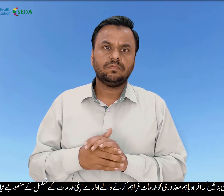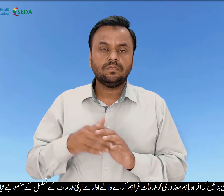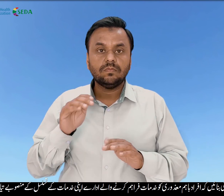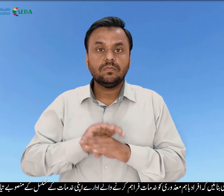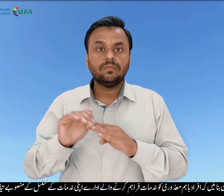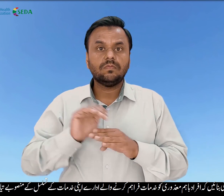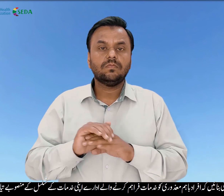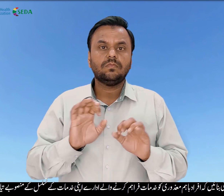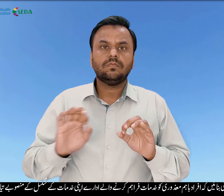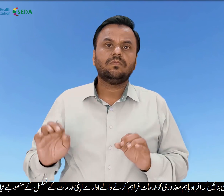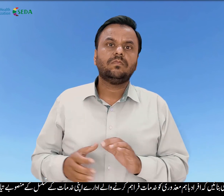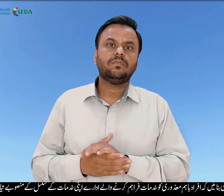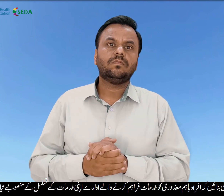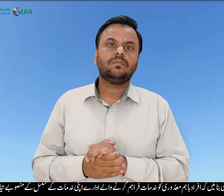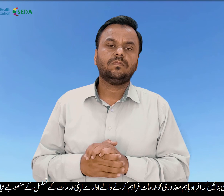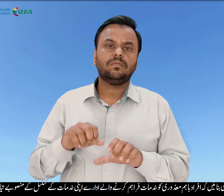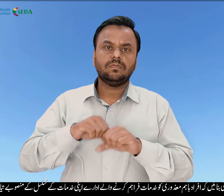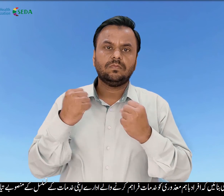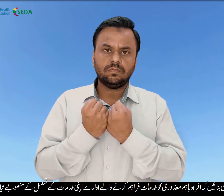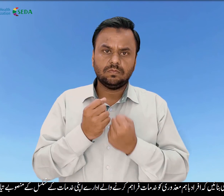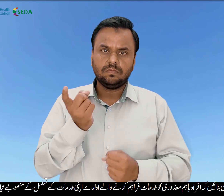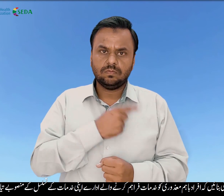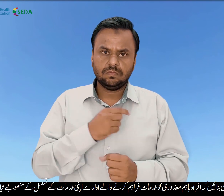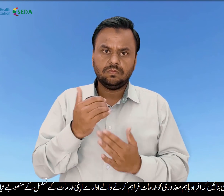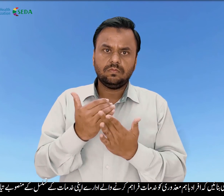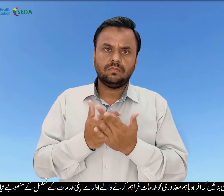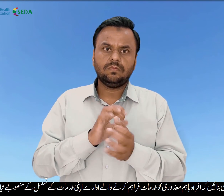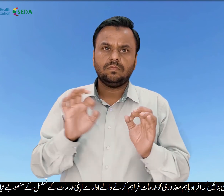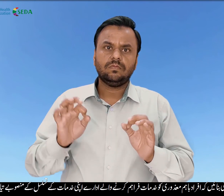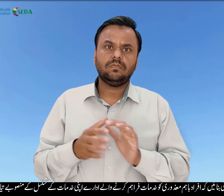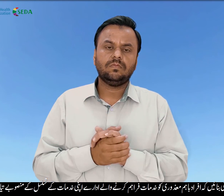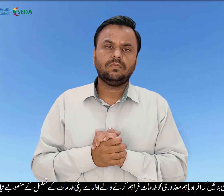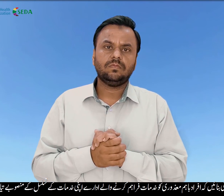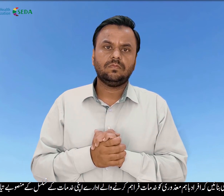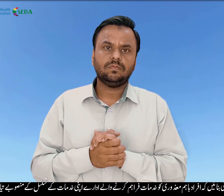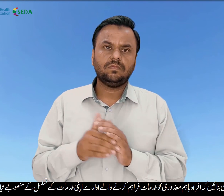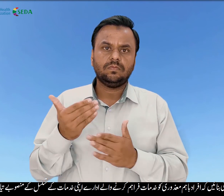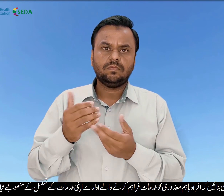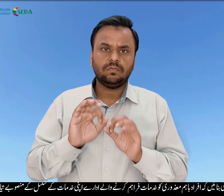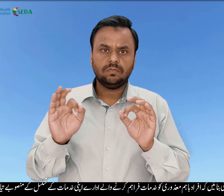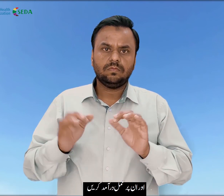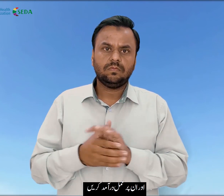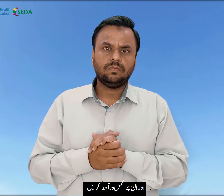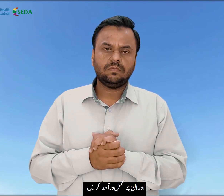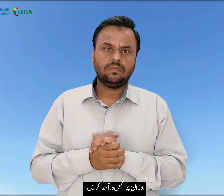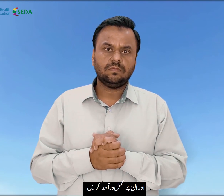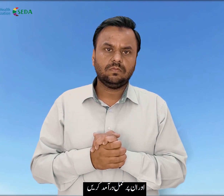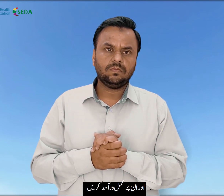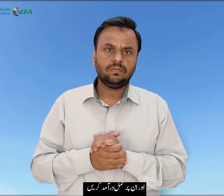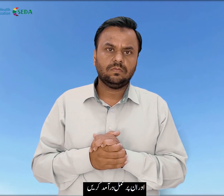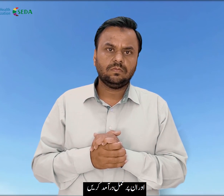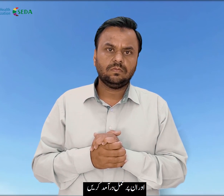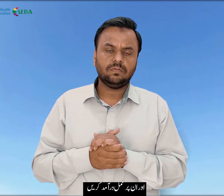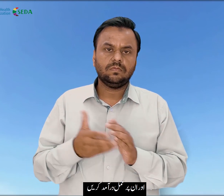کرنے والے ادارے اپنی خدمات کے تسلسل کے منصوبے تیار کریں اور ان پر عمل درآمد